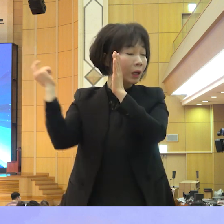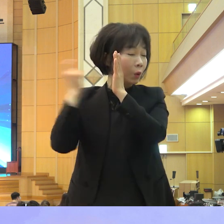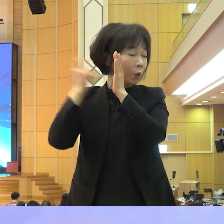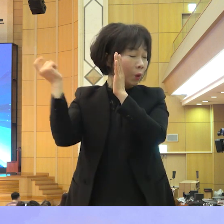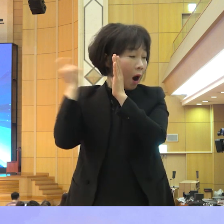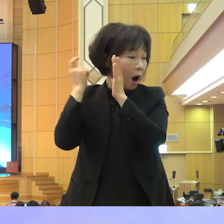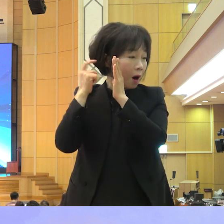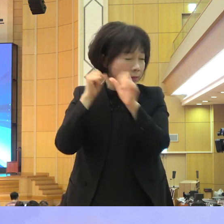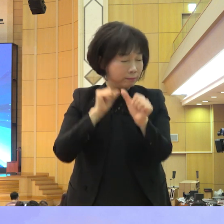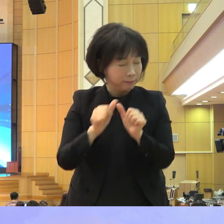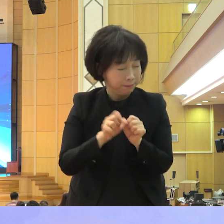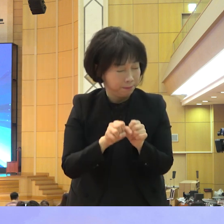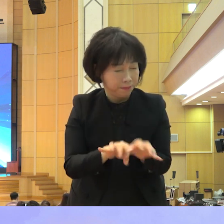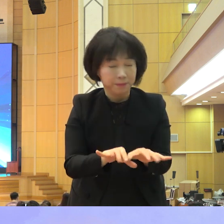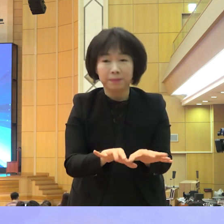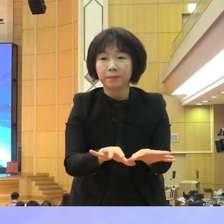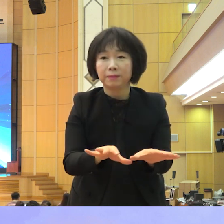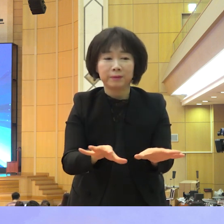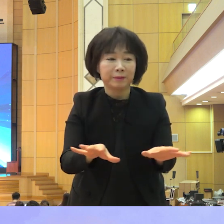종소리